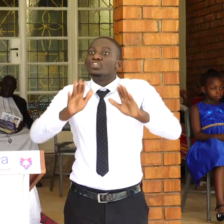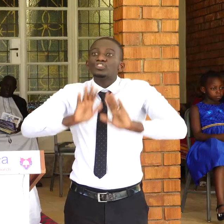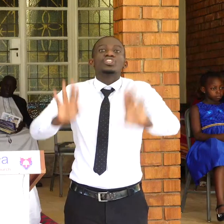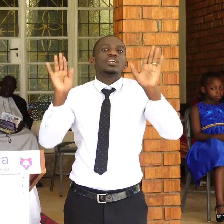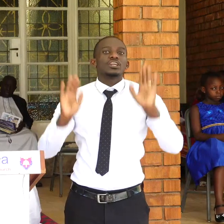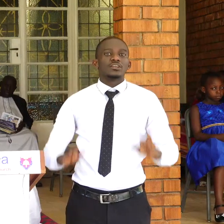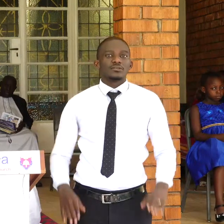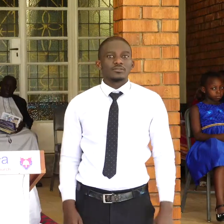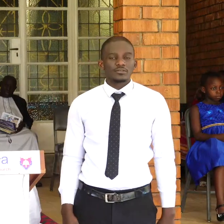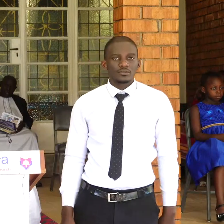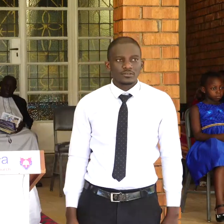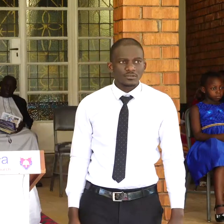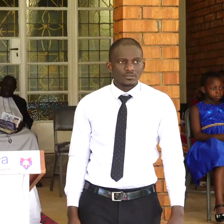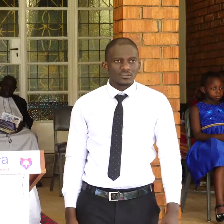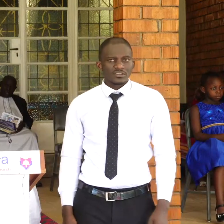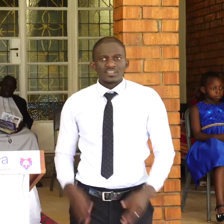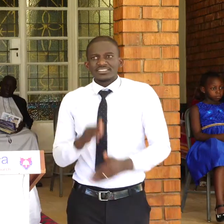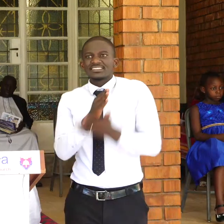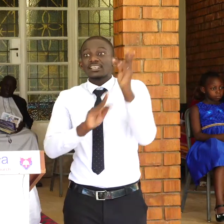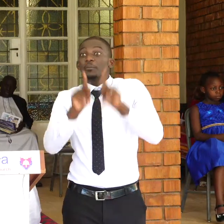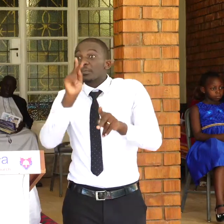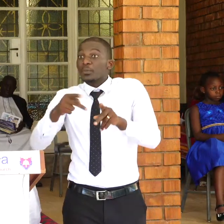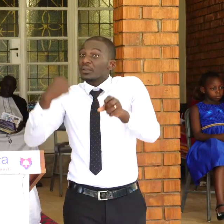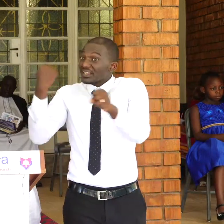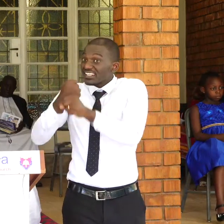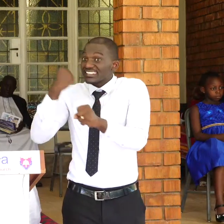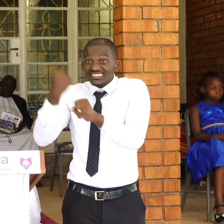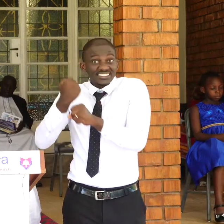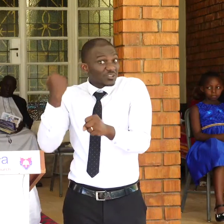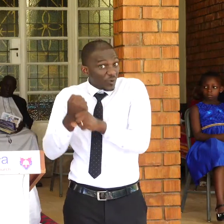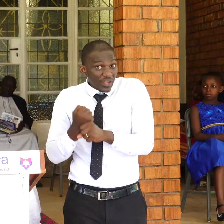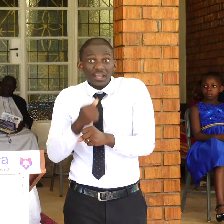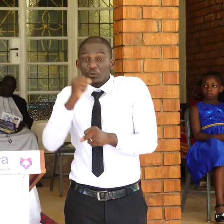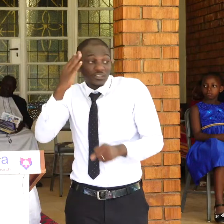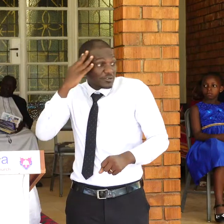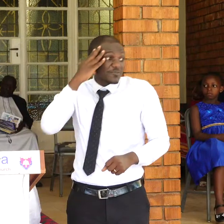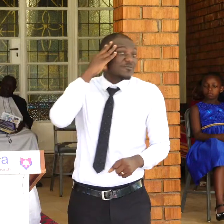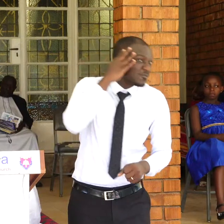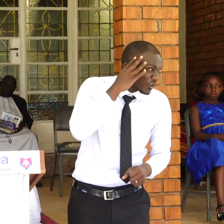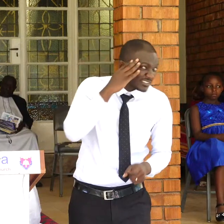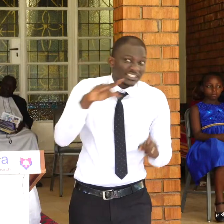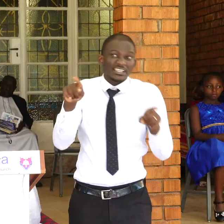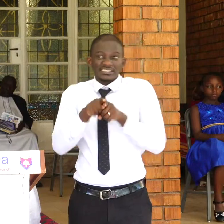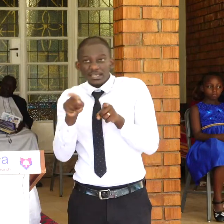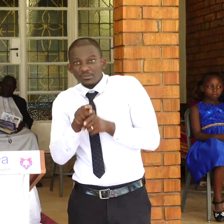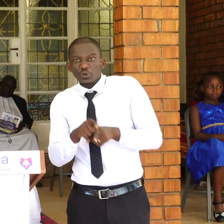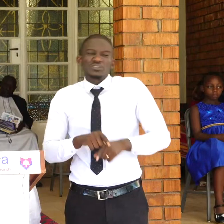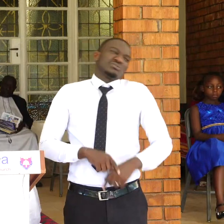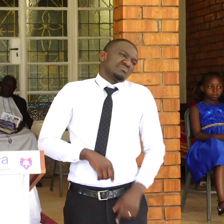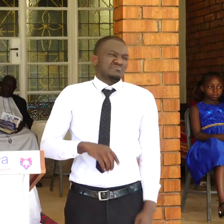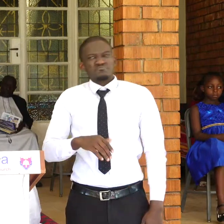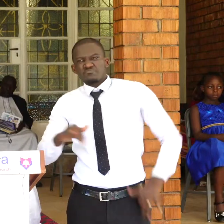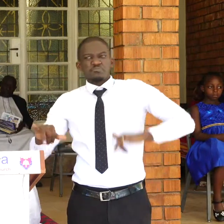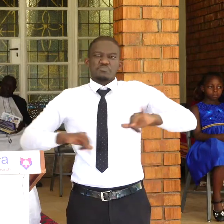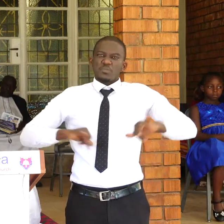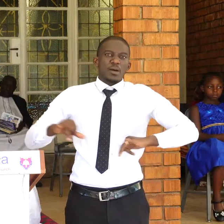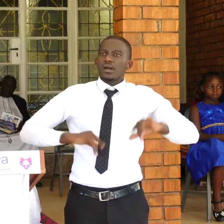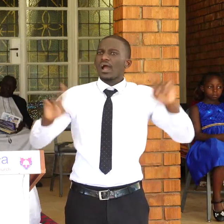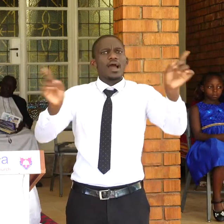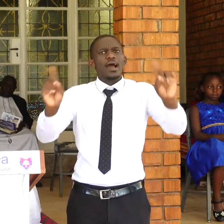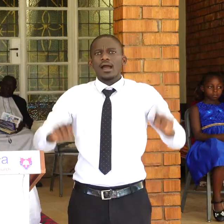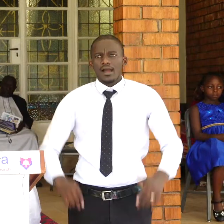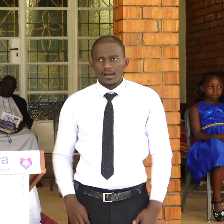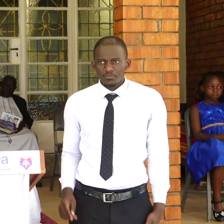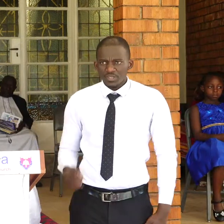zireke munnange eri abantu abajja okikola nga si baakukaka ate nga tebamaze kubeega mimwa nga tebamaze kugamba